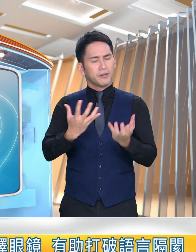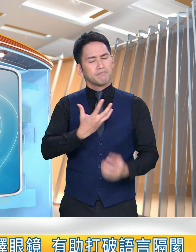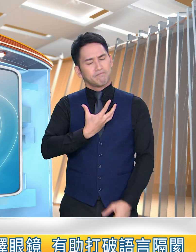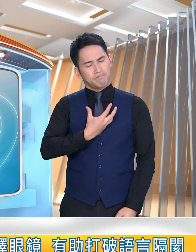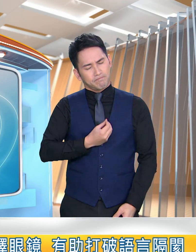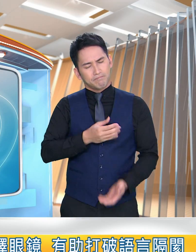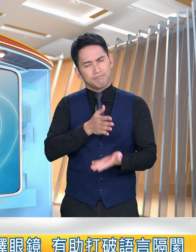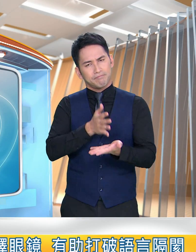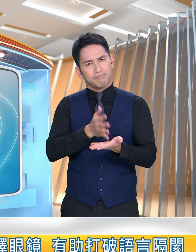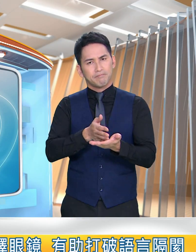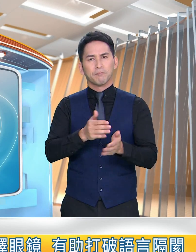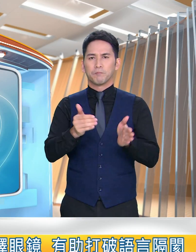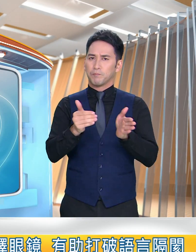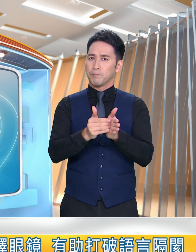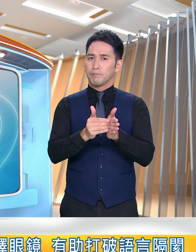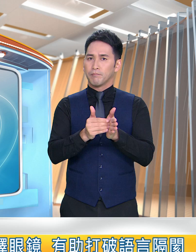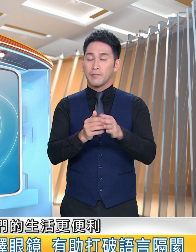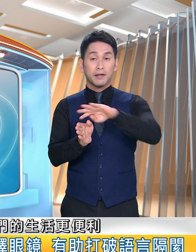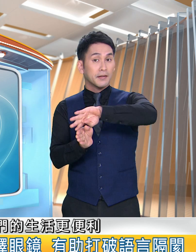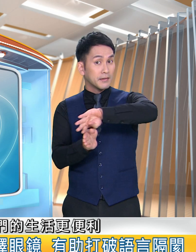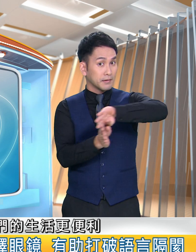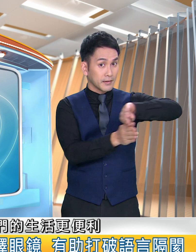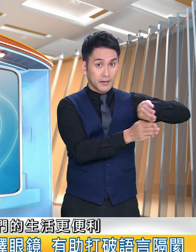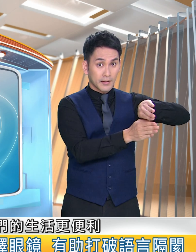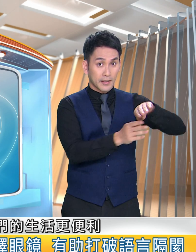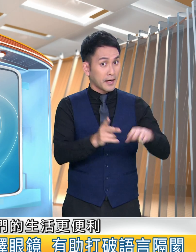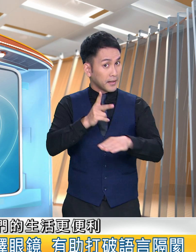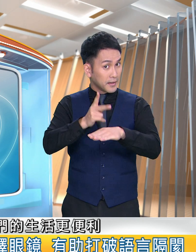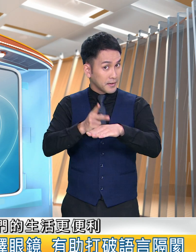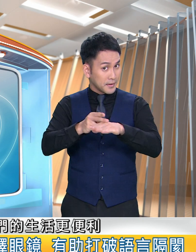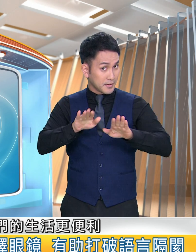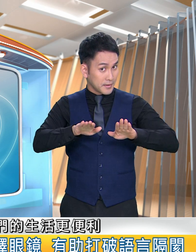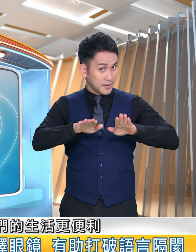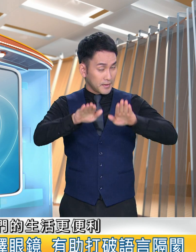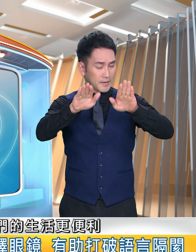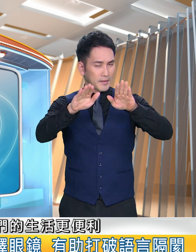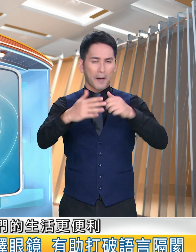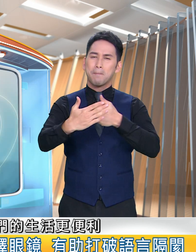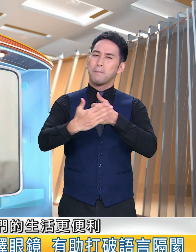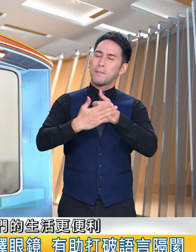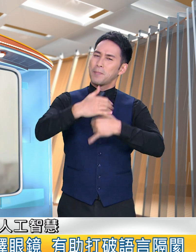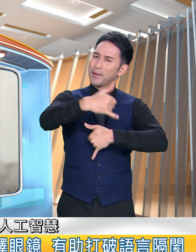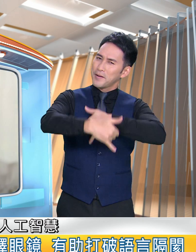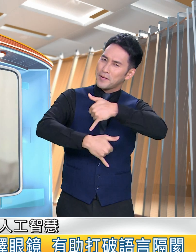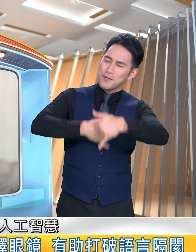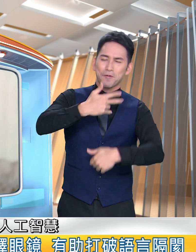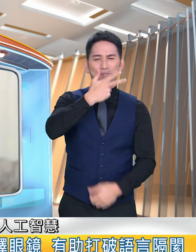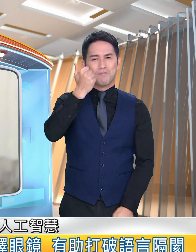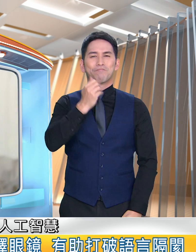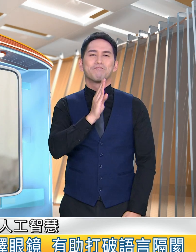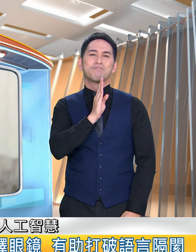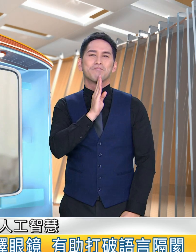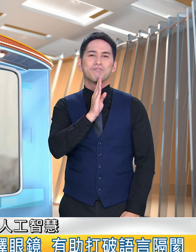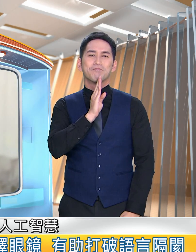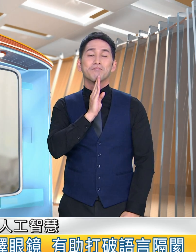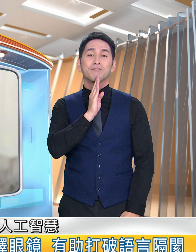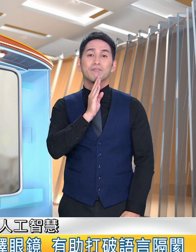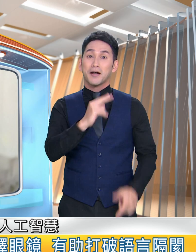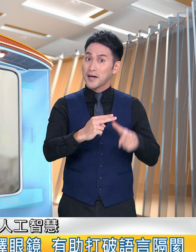转换一下心情，来看科技帮助我们的生活更便利。Google 利用了人工智慧